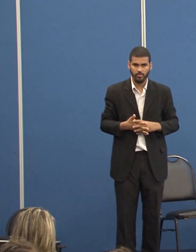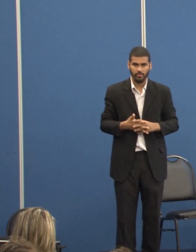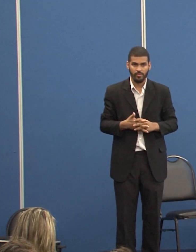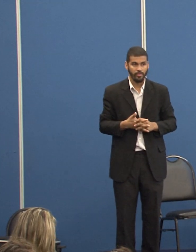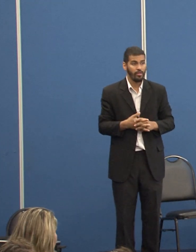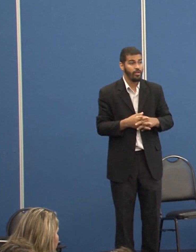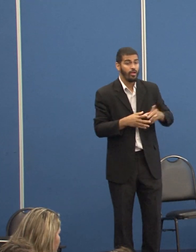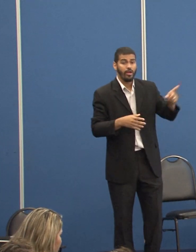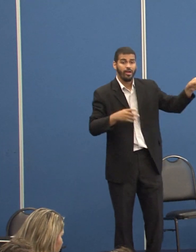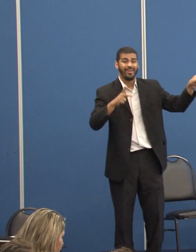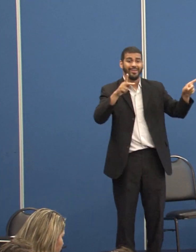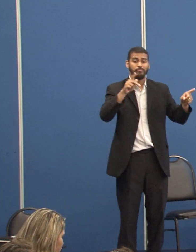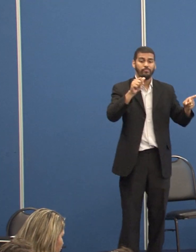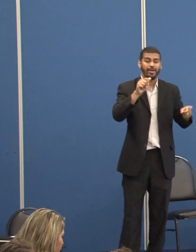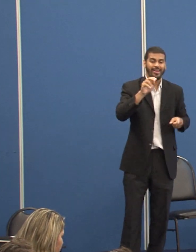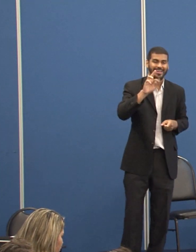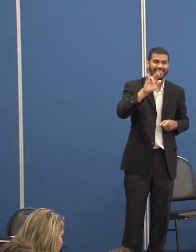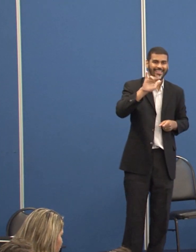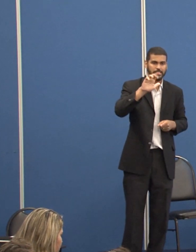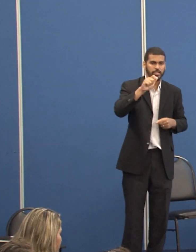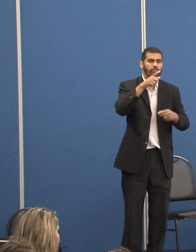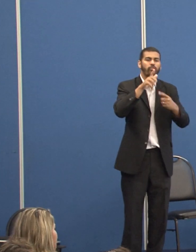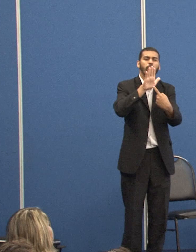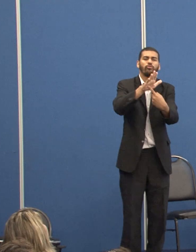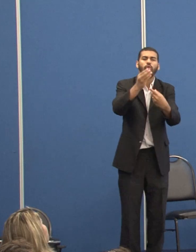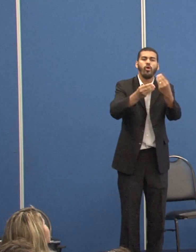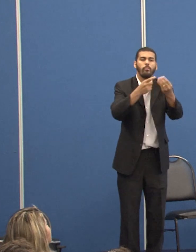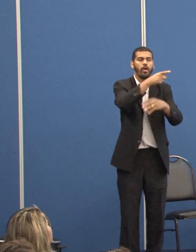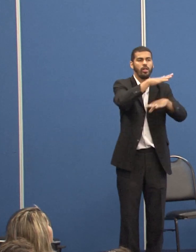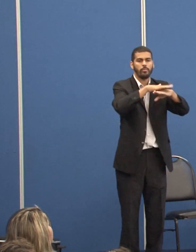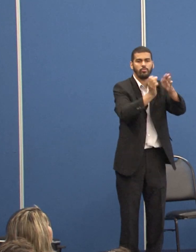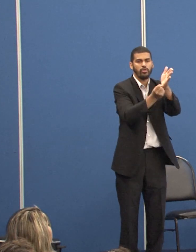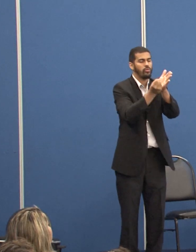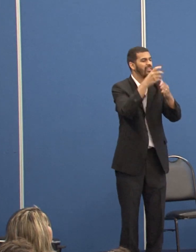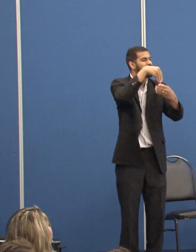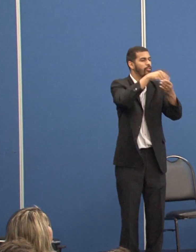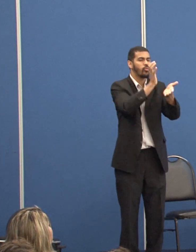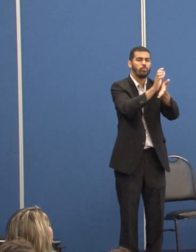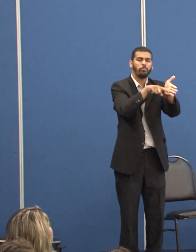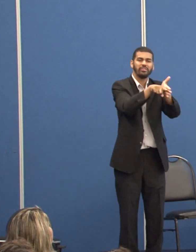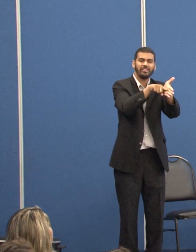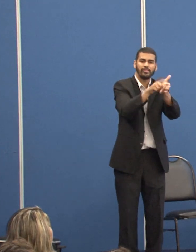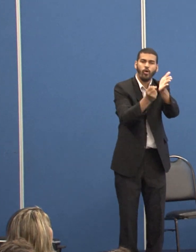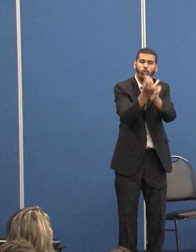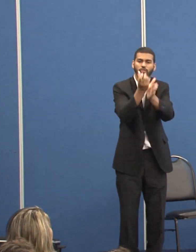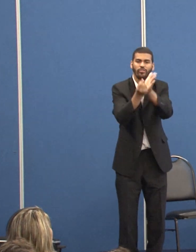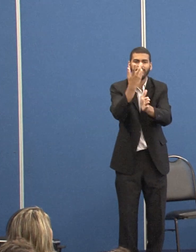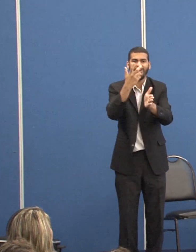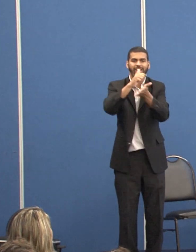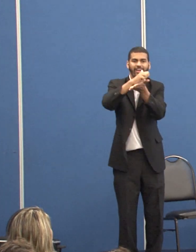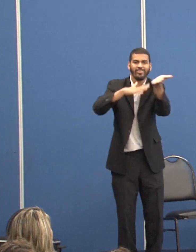Patrícia vai apresentar uma unidade que ela construiu no grupo de pesquisa, né, Patrícia? E aí nós voltamos para a parte prática.